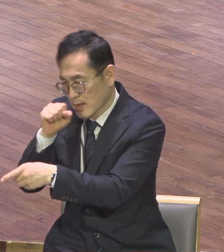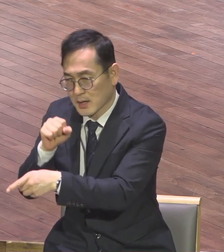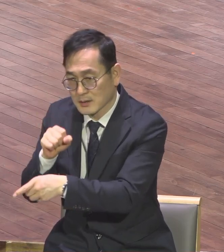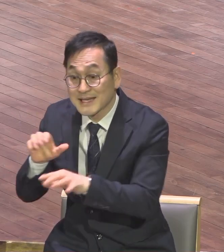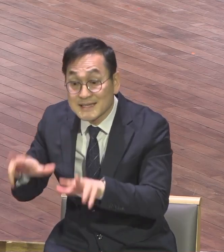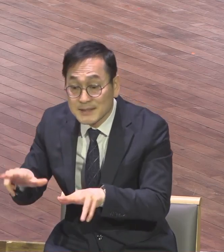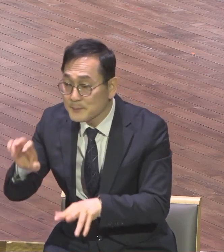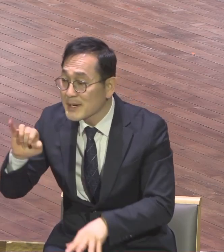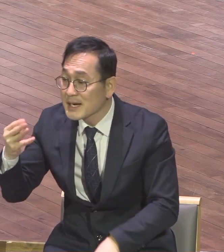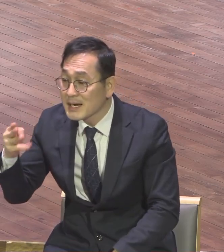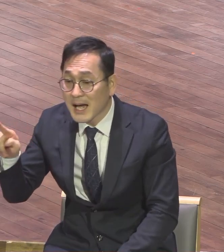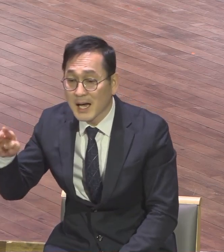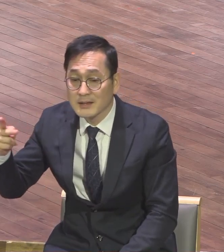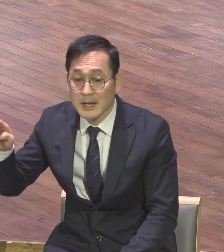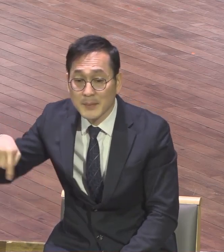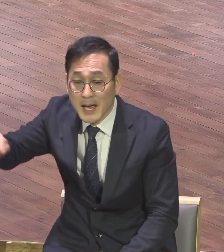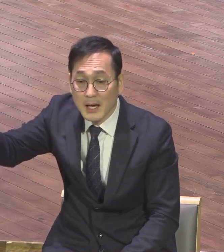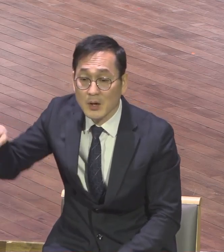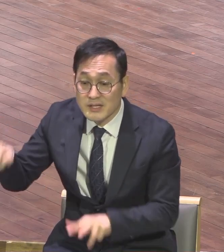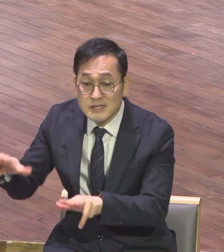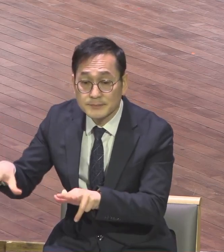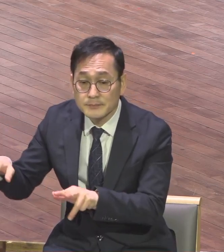뭐냐? 헤로인 슈퍼마켓이에요.